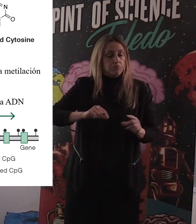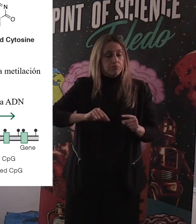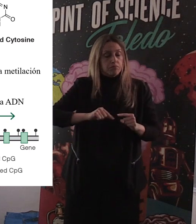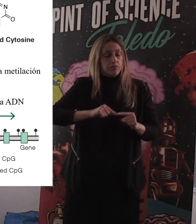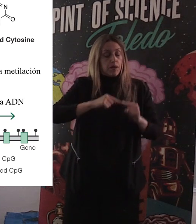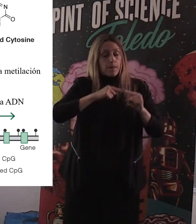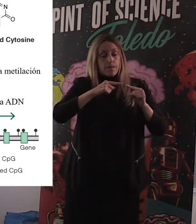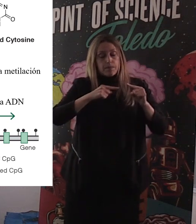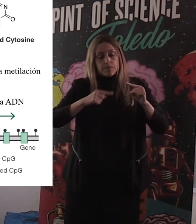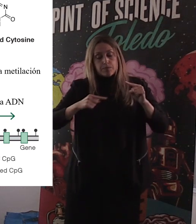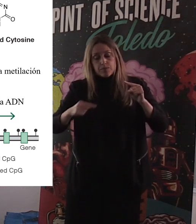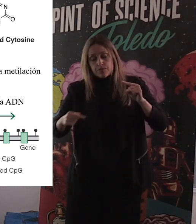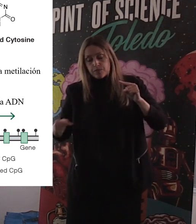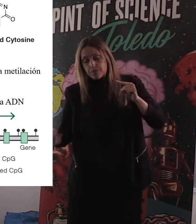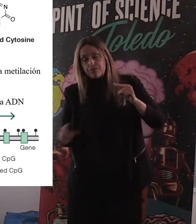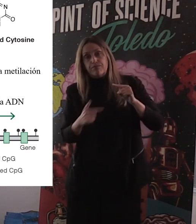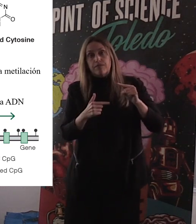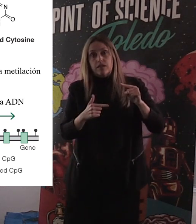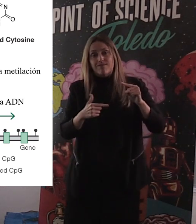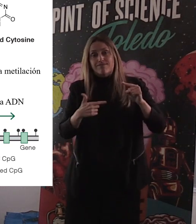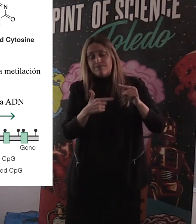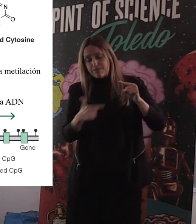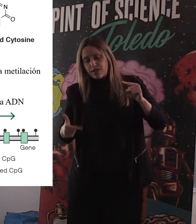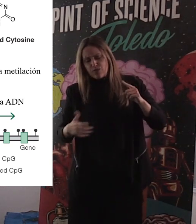se está perdiendo. Aumenta el caos.